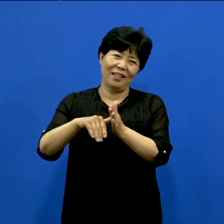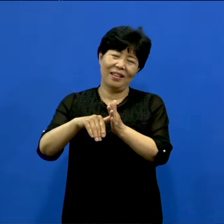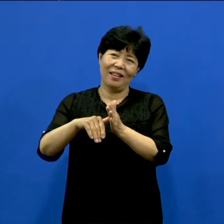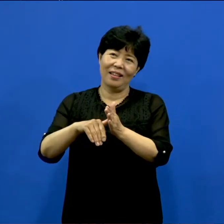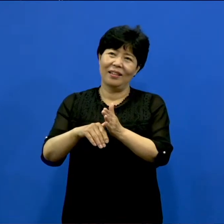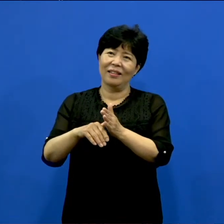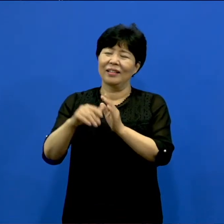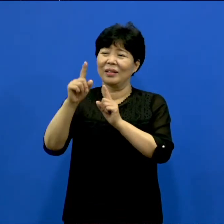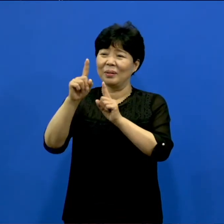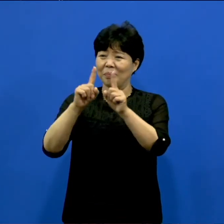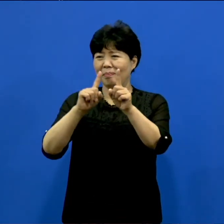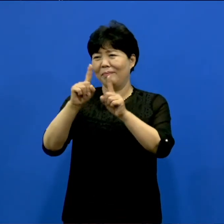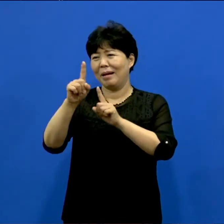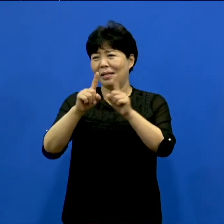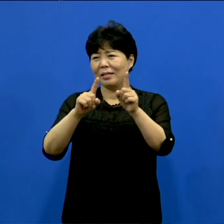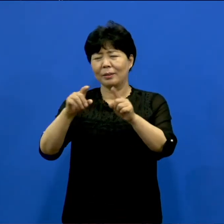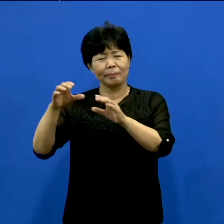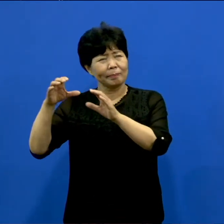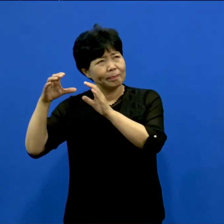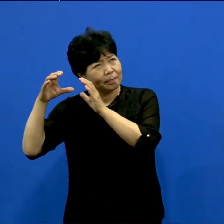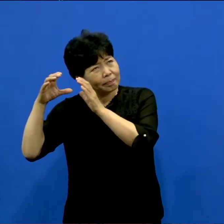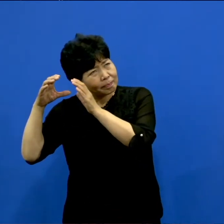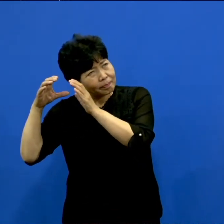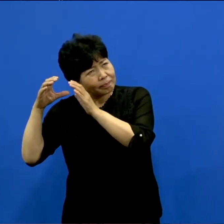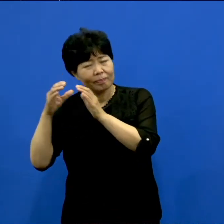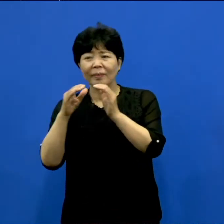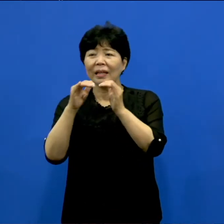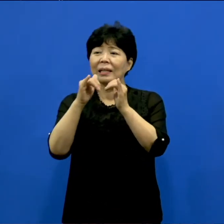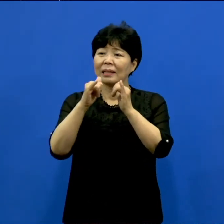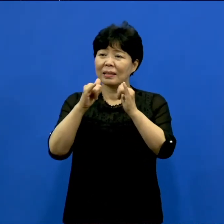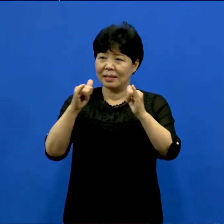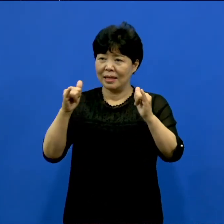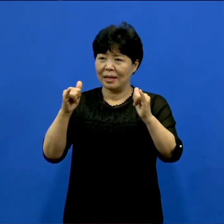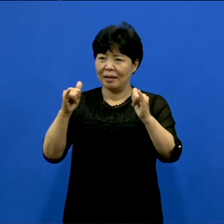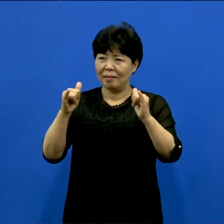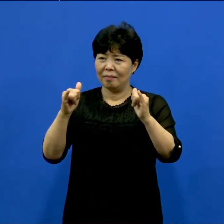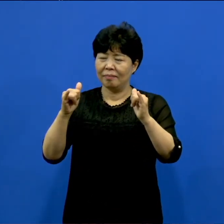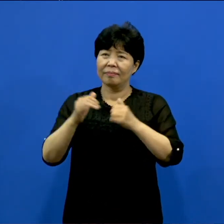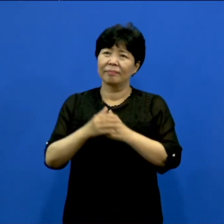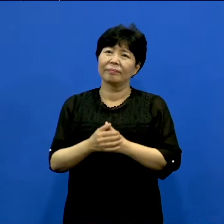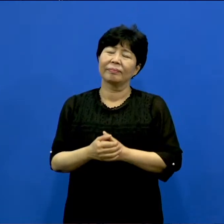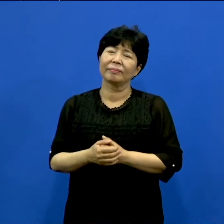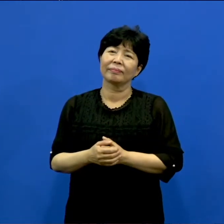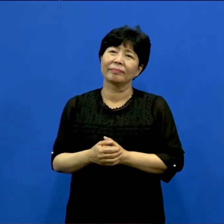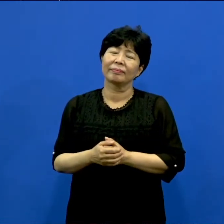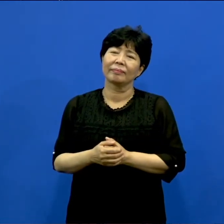말씀을 귀에 기울이는 분들은 다르게 들어요.